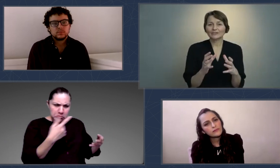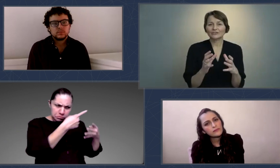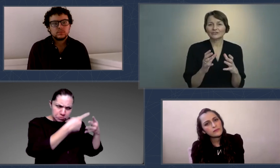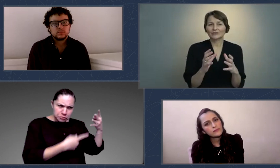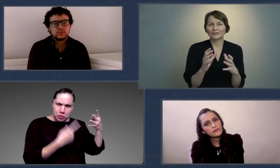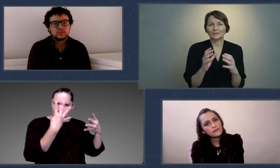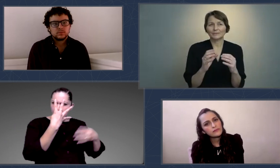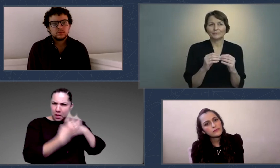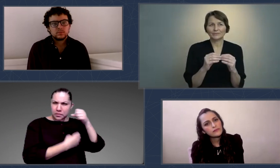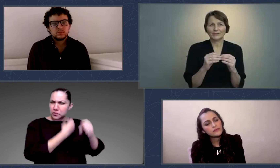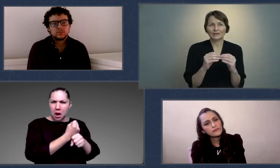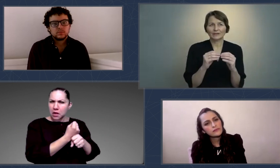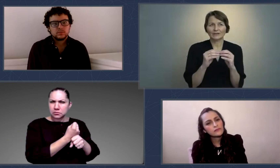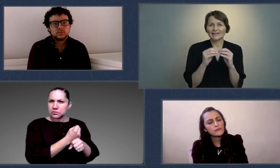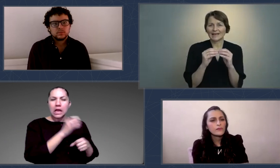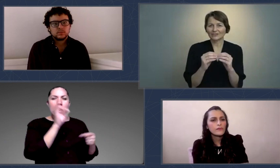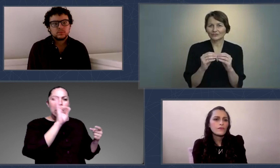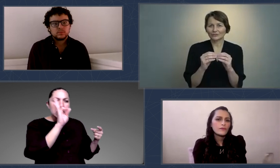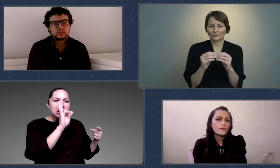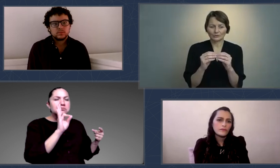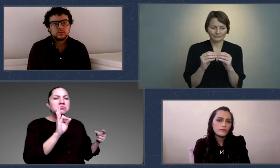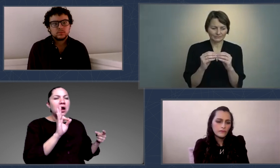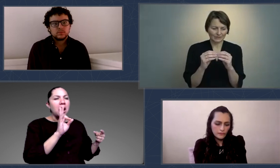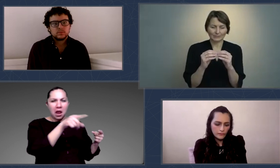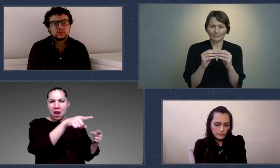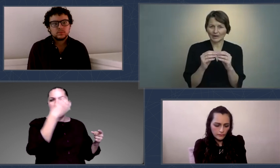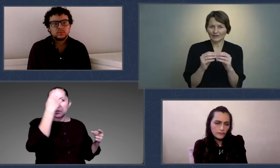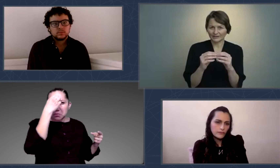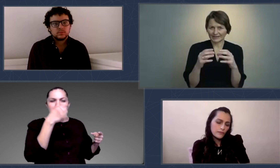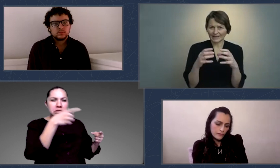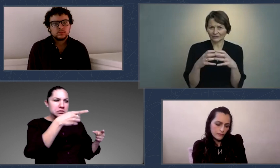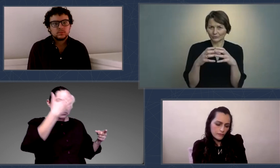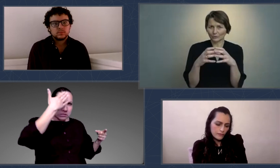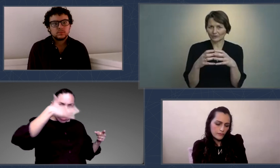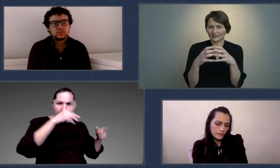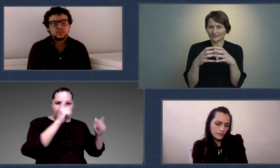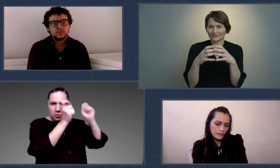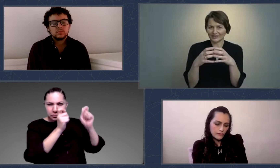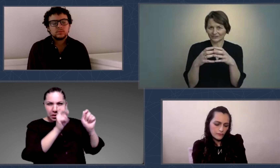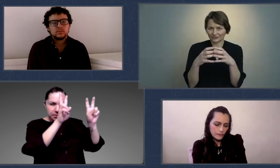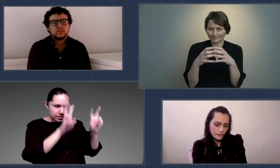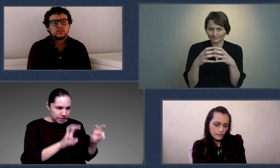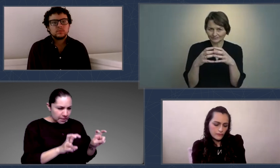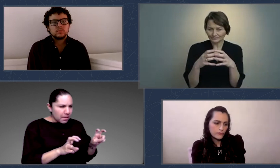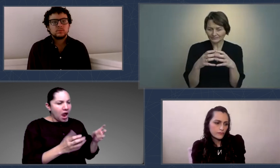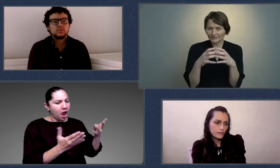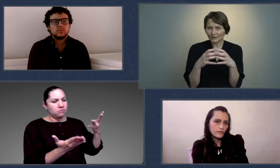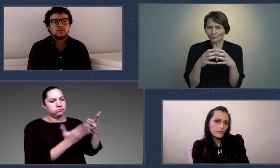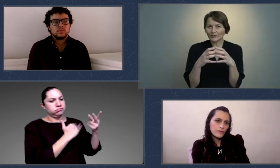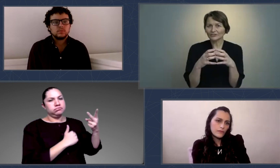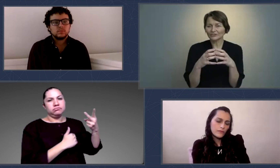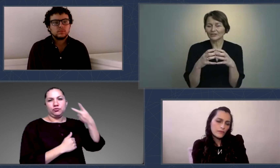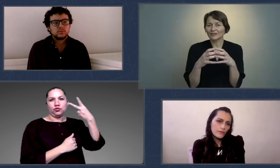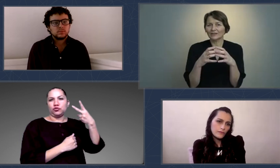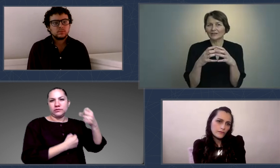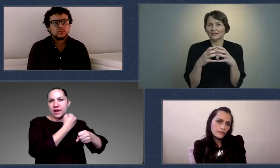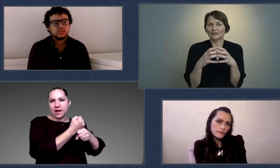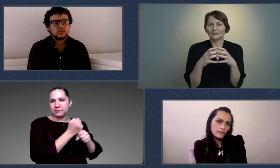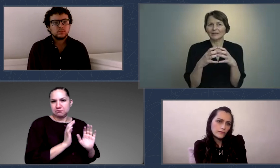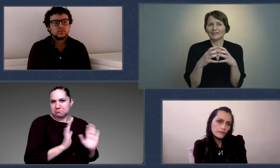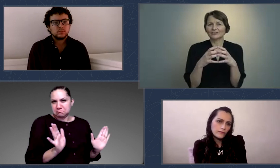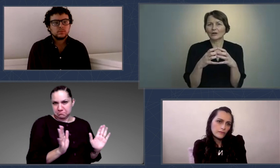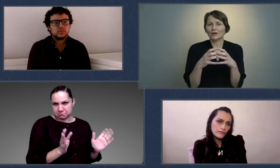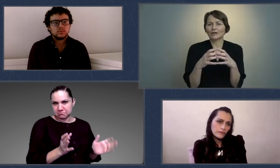hacer 2 años nada 4-year más y ya degree. se les daba la Then what licenciatura we también. did is we Lo actually que hicimos established fue establecer